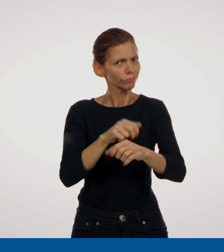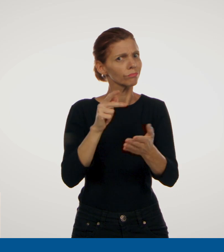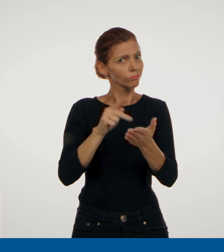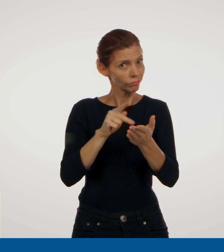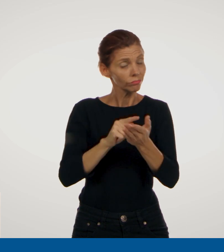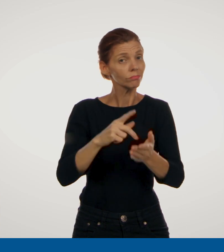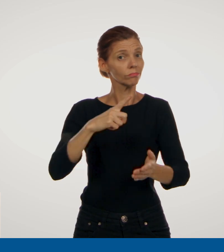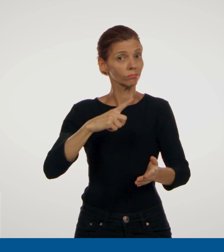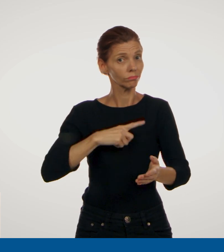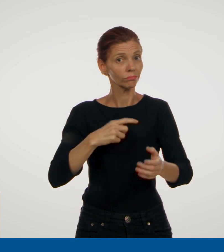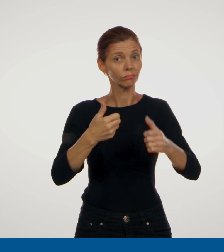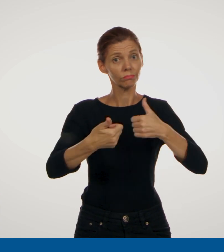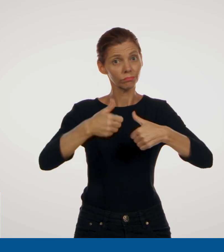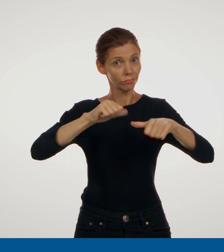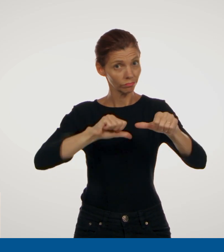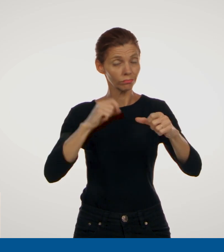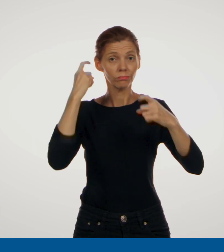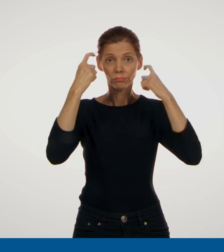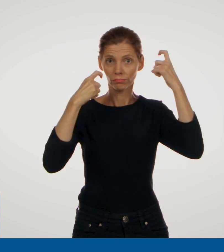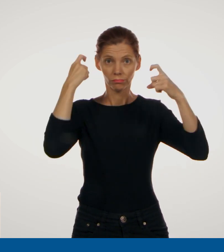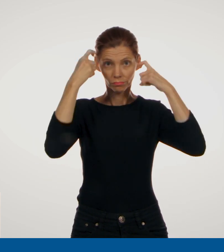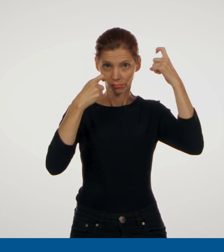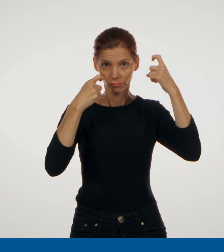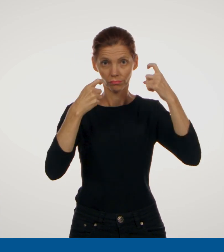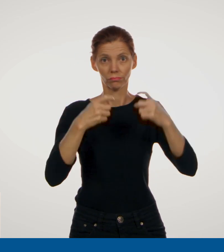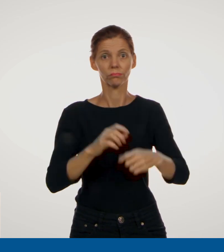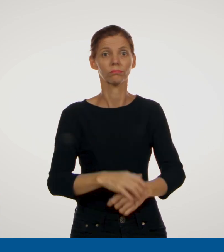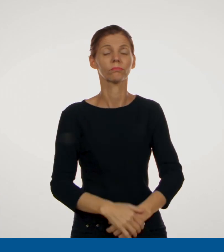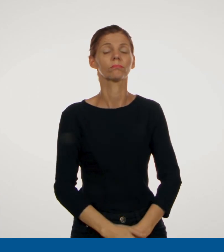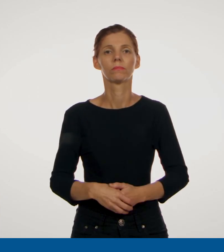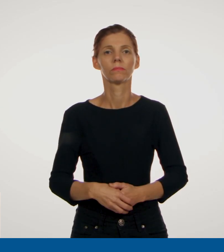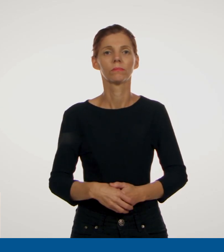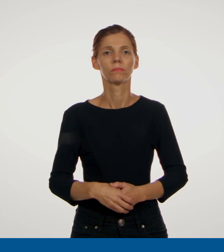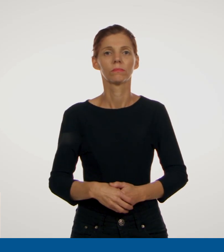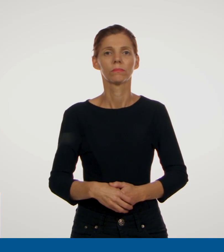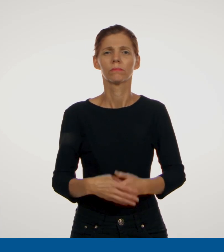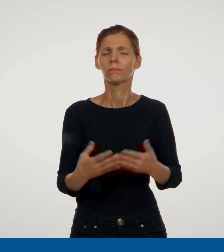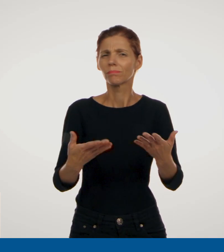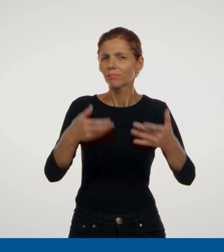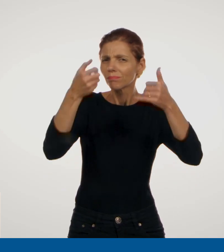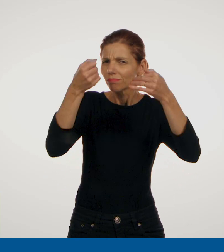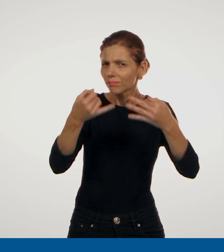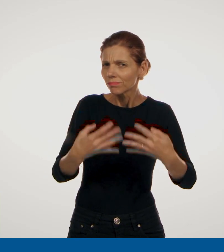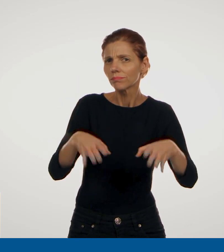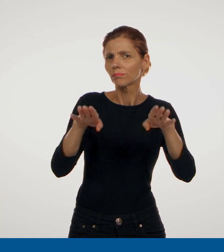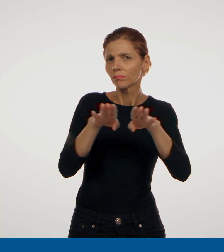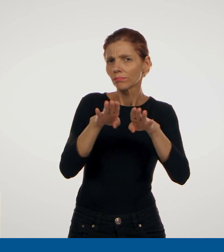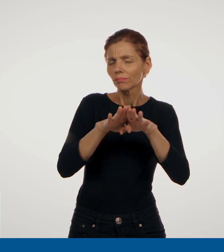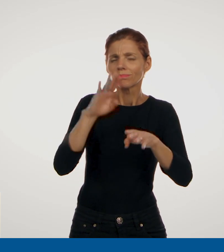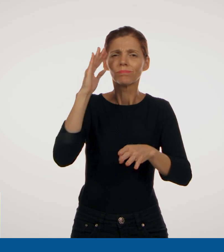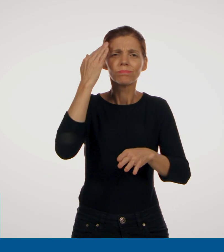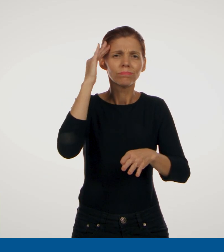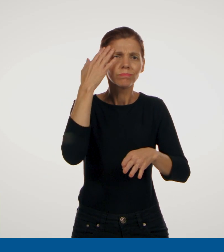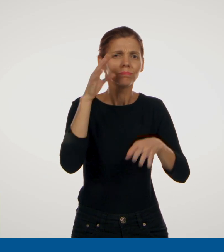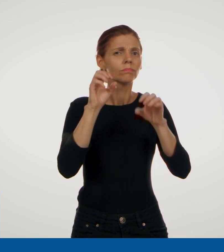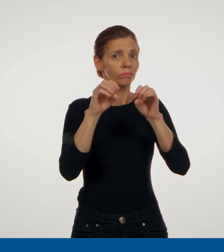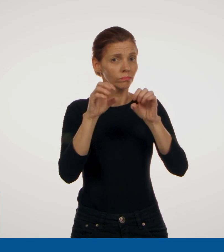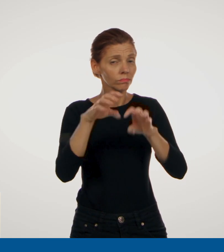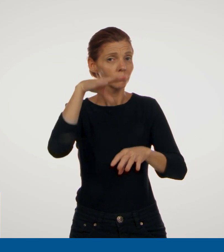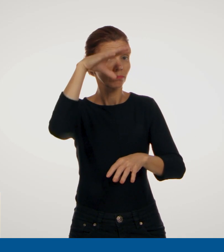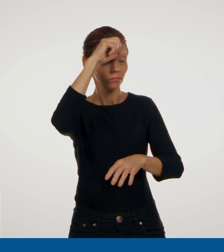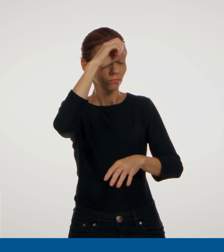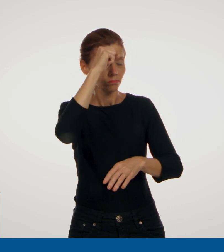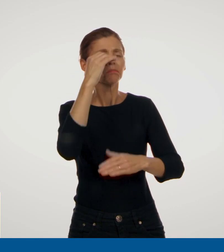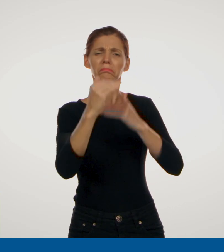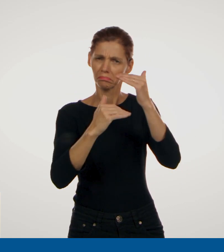uma pessoa concreta, com qualidades e preocupações. Ele nos fala também da compreensão do ensino-aprendizagem,